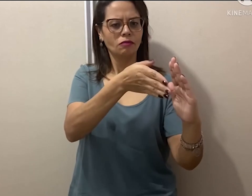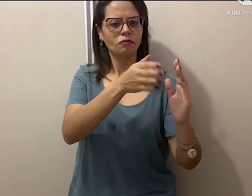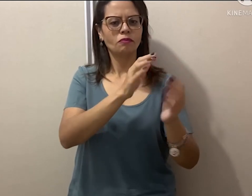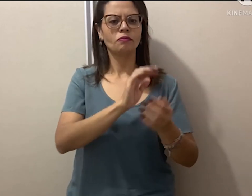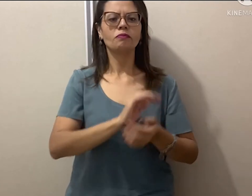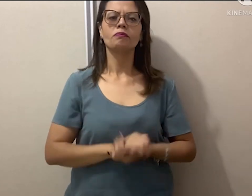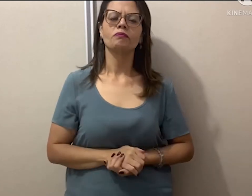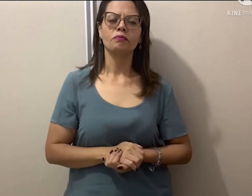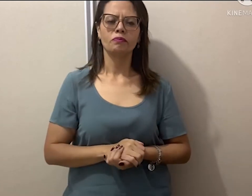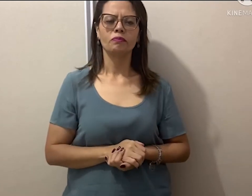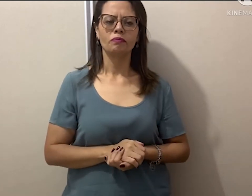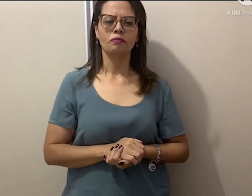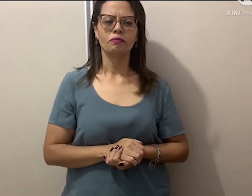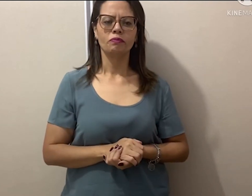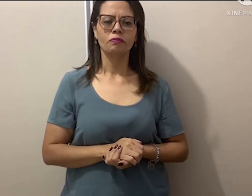eu vou na sua casa.